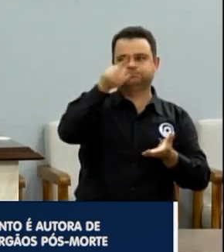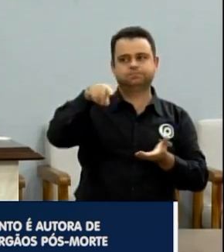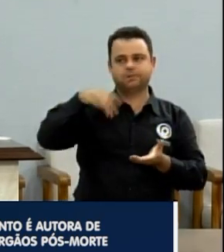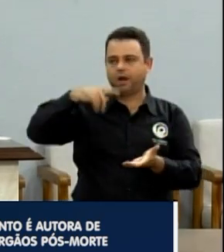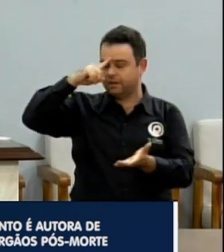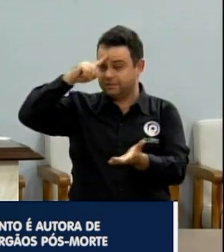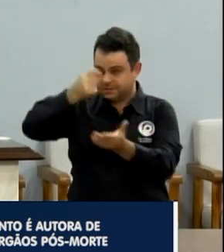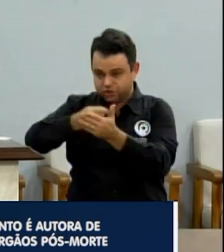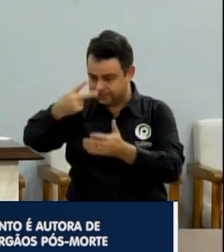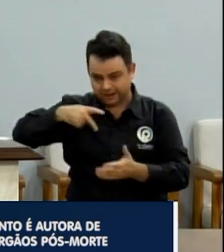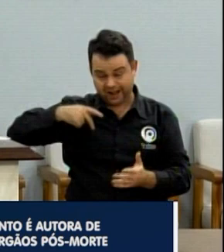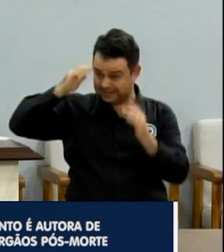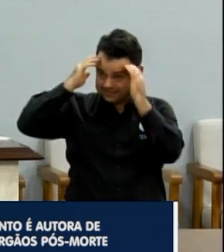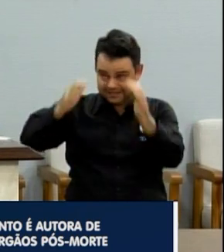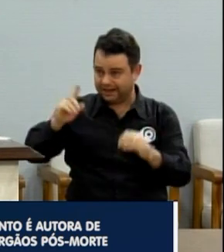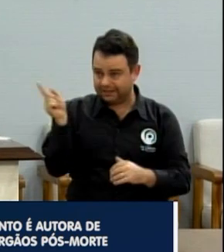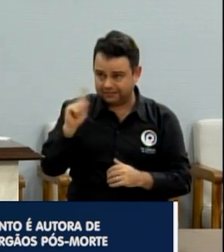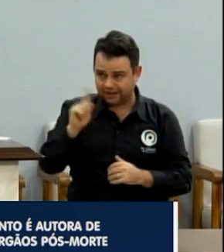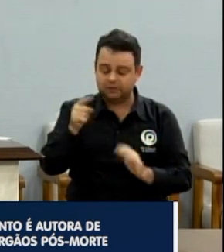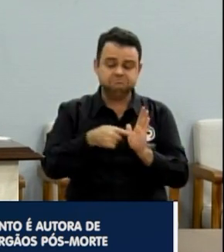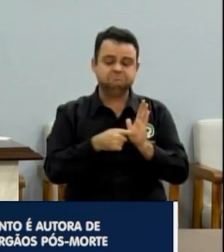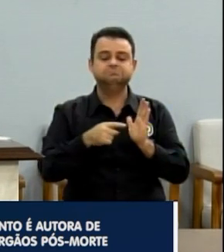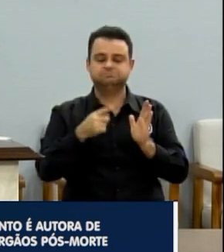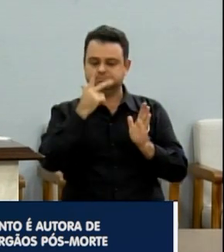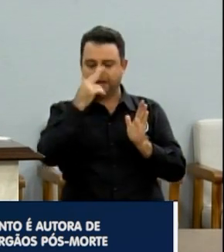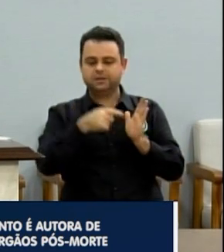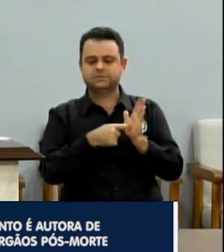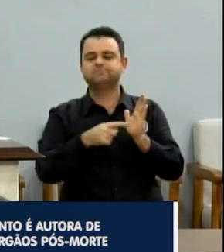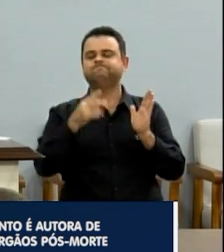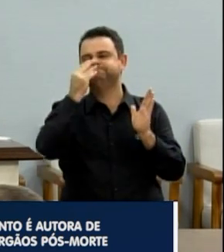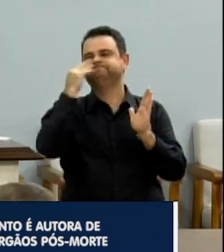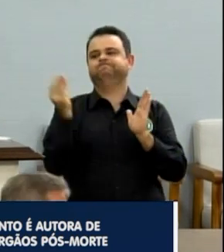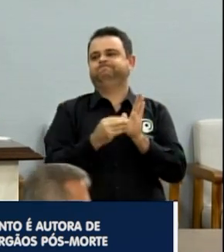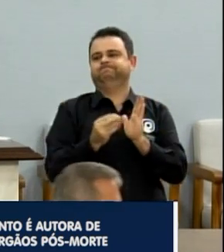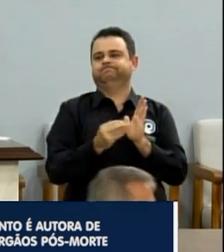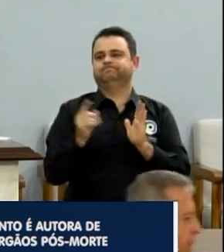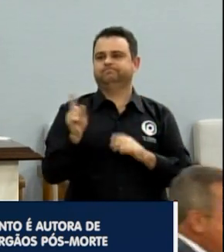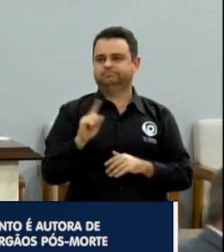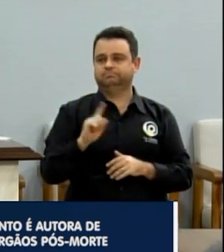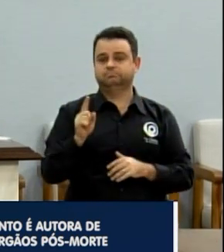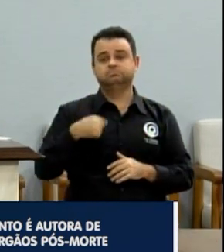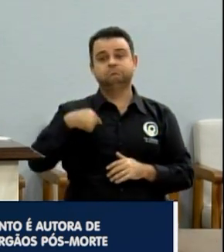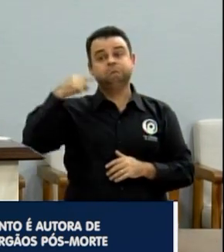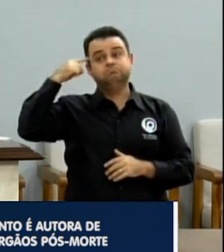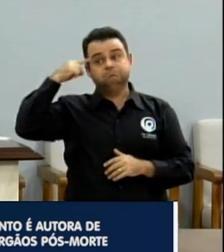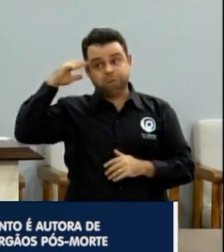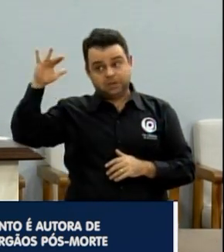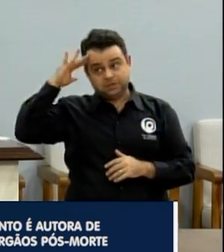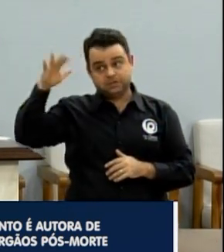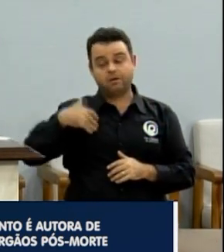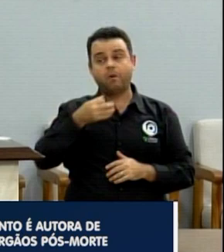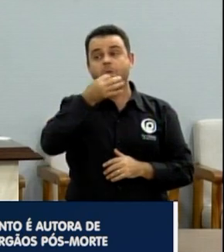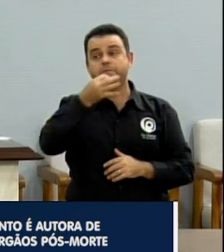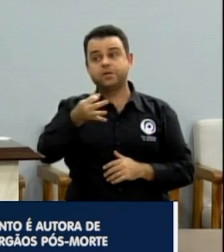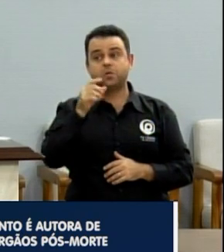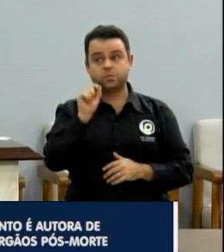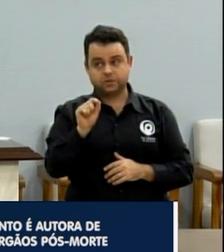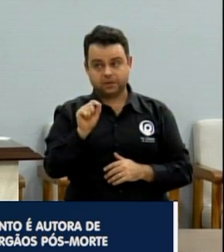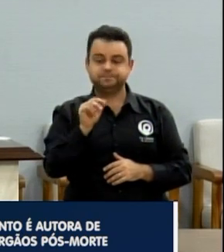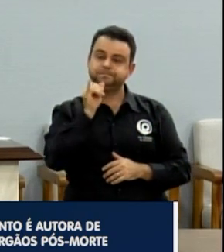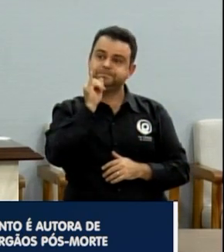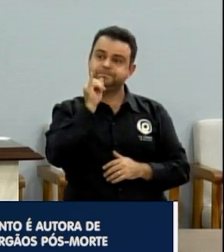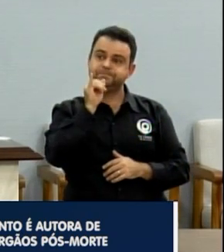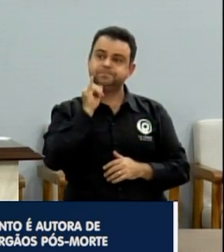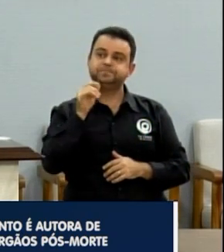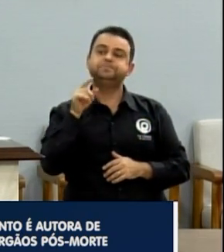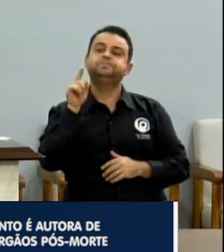para isso. Então, eu acredito que o mais coerente seria esse poder de decisão recair sobre a família apenas de